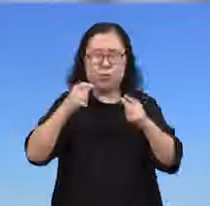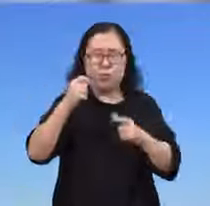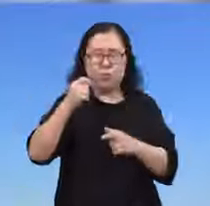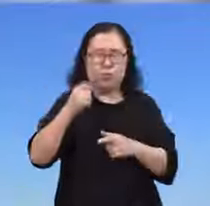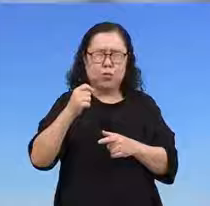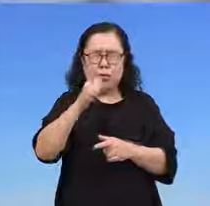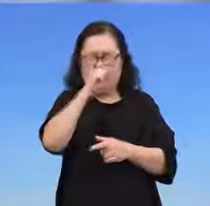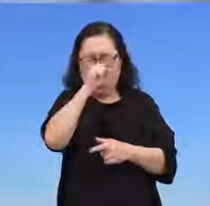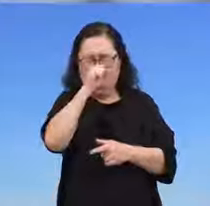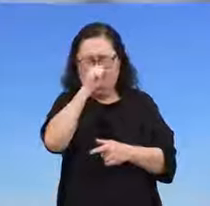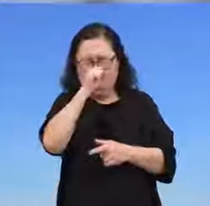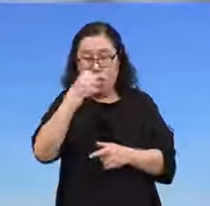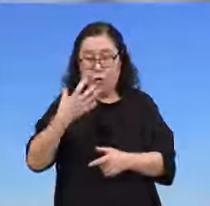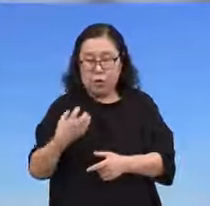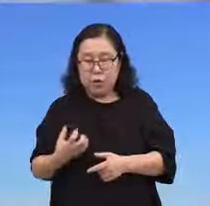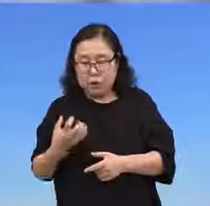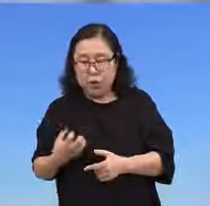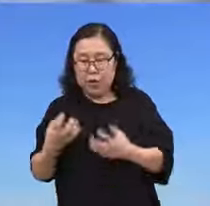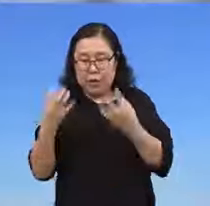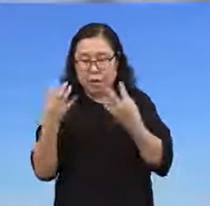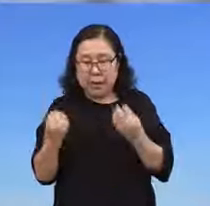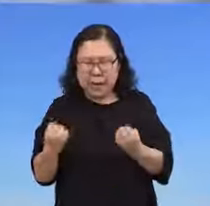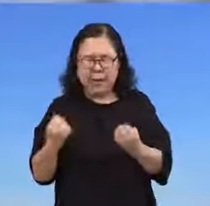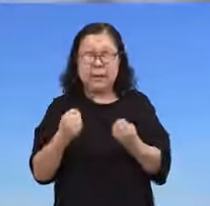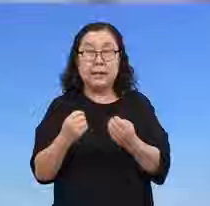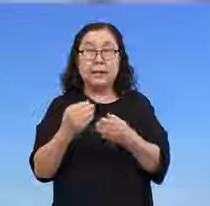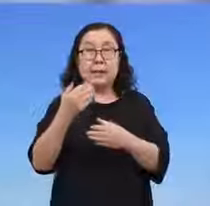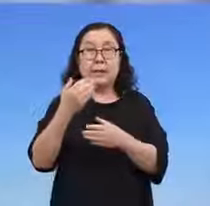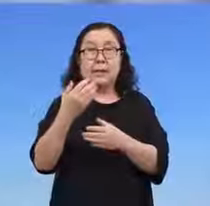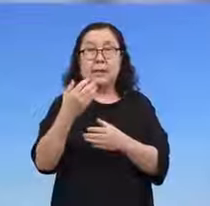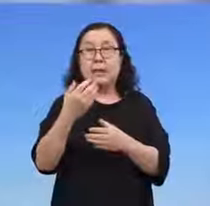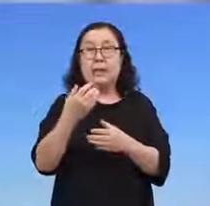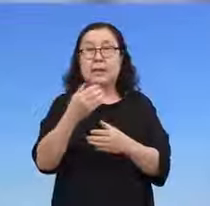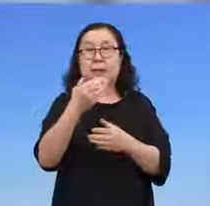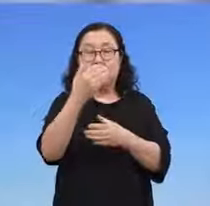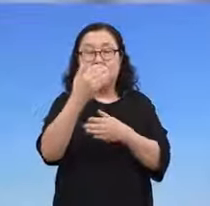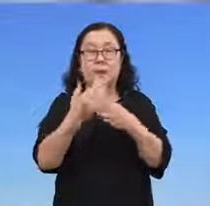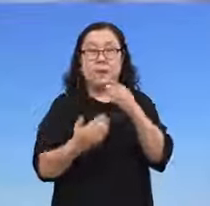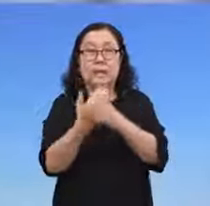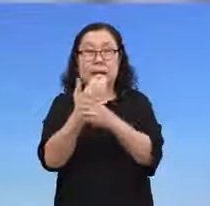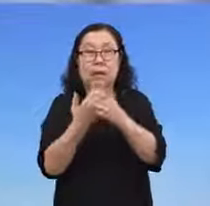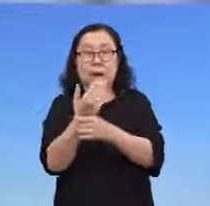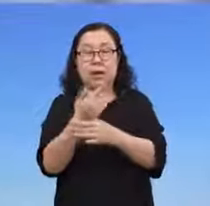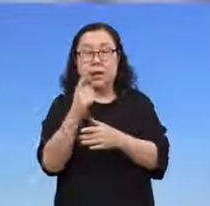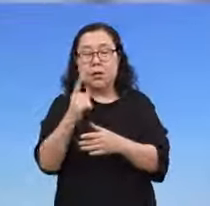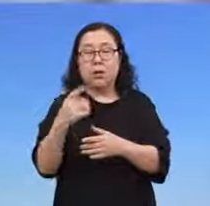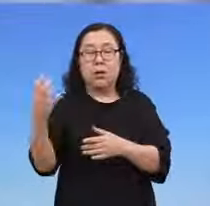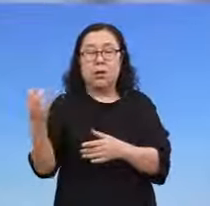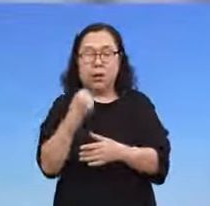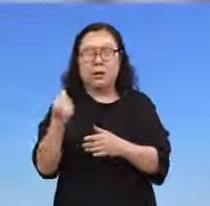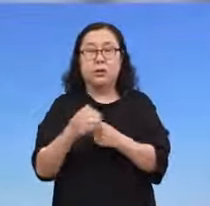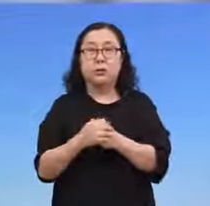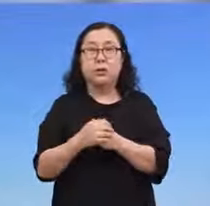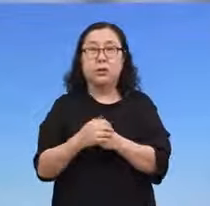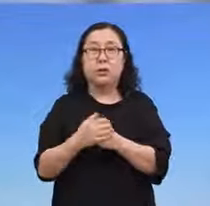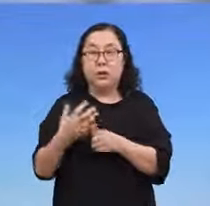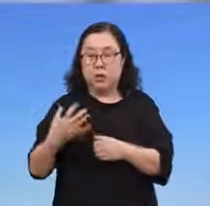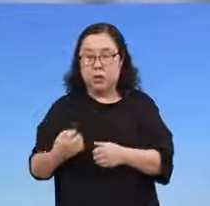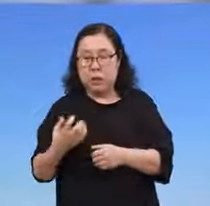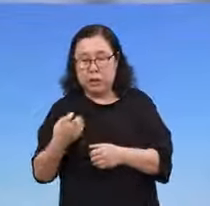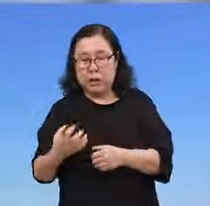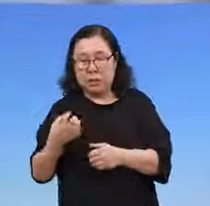젖소라는 거예요. 막 젖이 막 얼마나 그 양질의 젖이 나오는지 이걸로만 애들 다 키우고, 그리고도 막